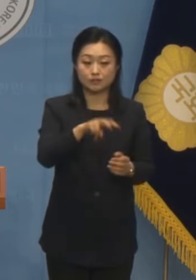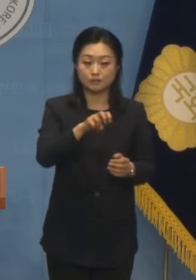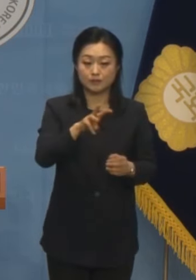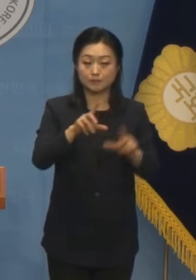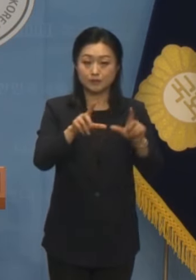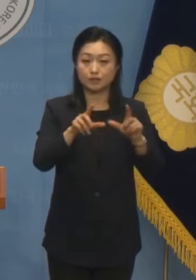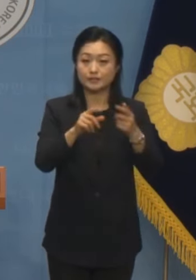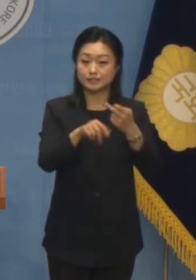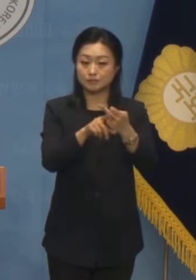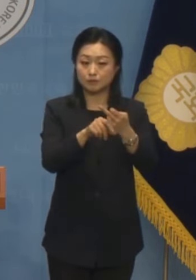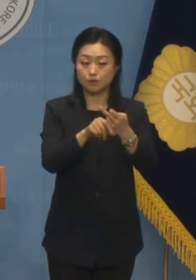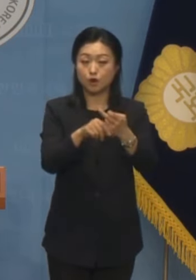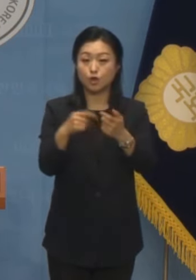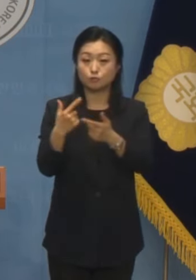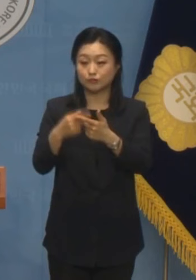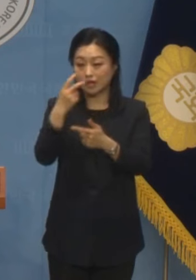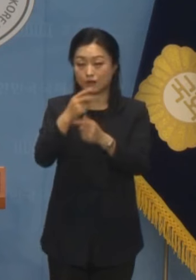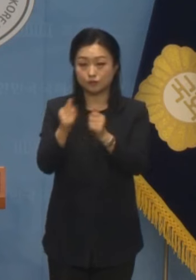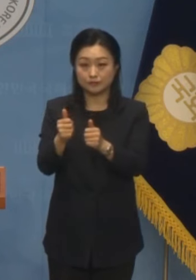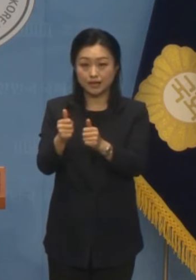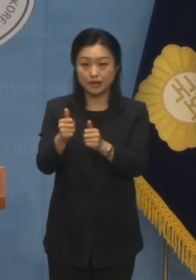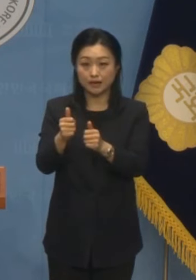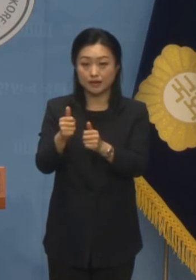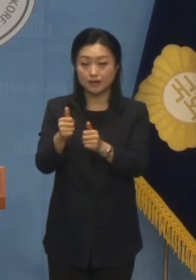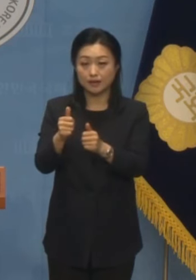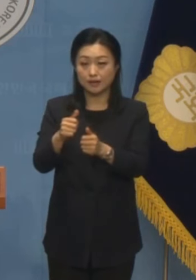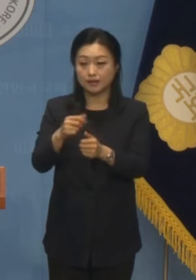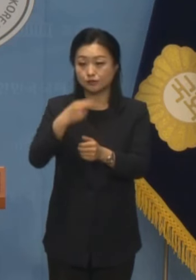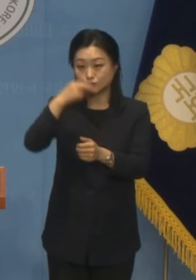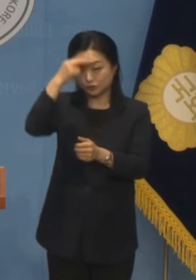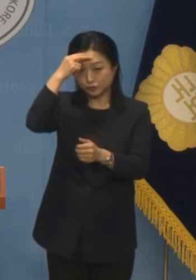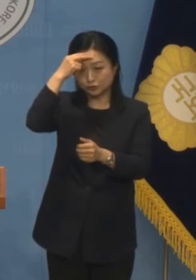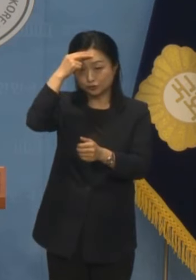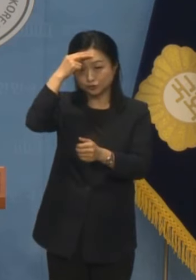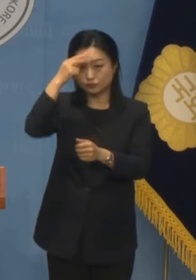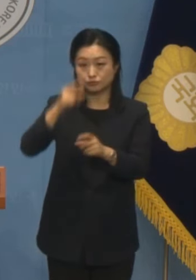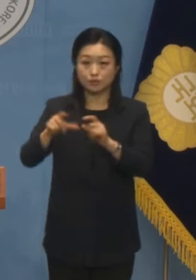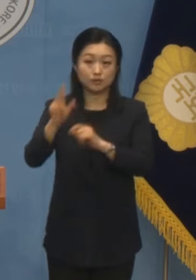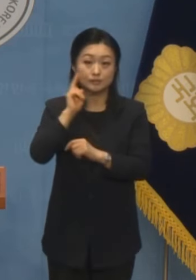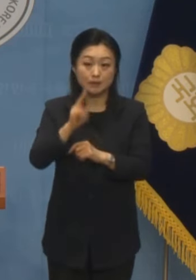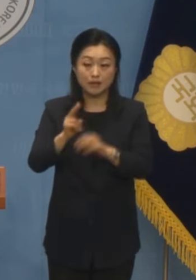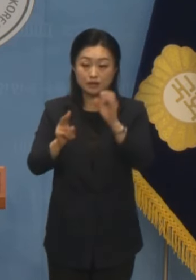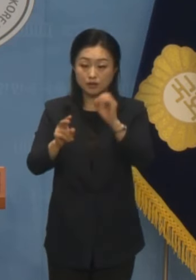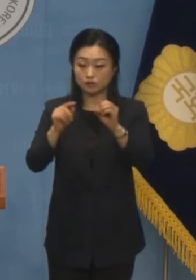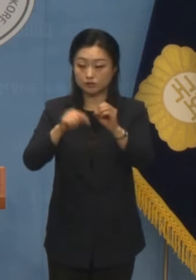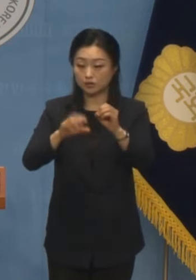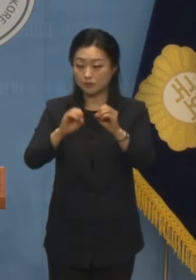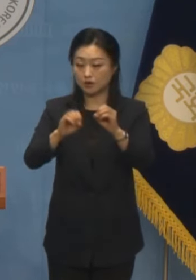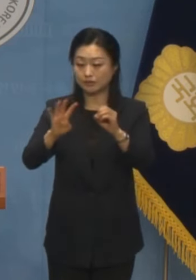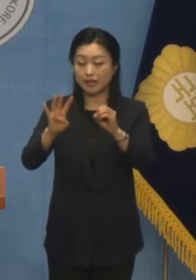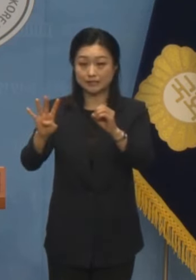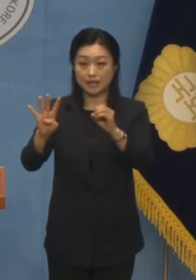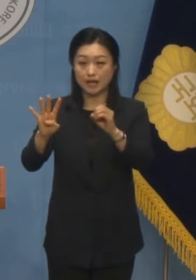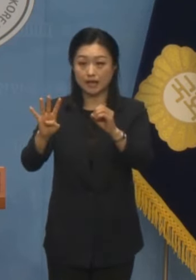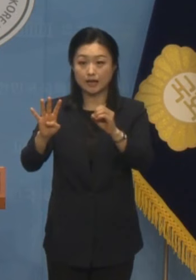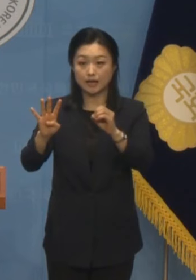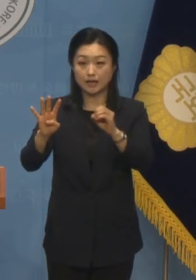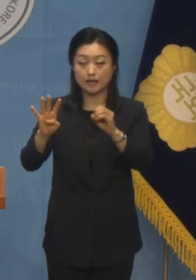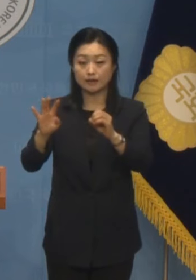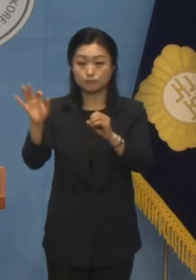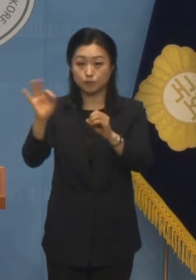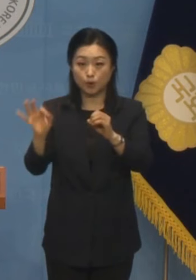12월 부산고검검사의 경우에도 혈중 알코올 농도가 훨씬 더 높습니다. 0.044%의